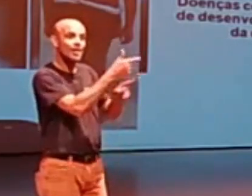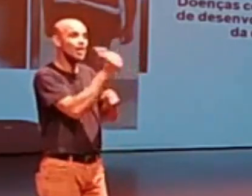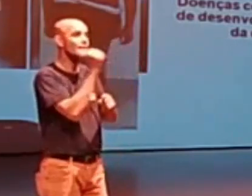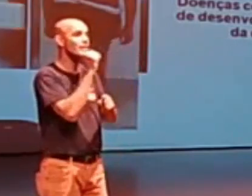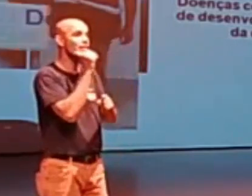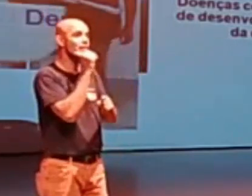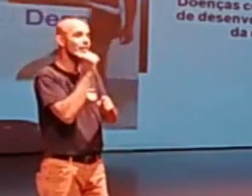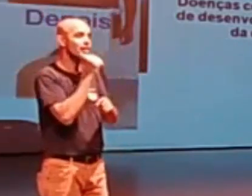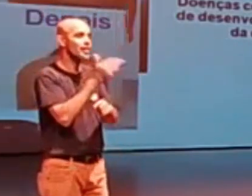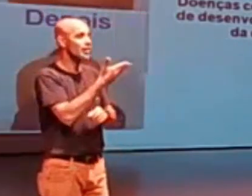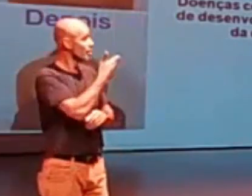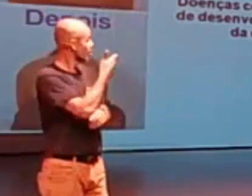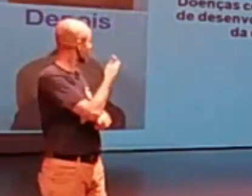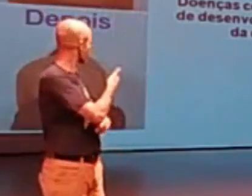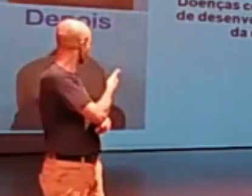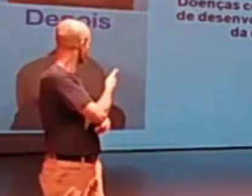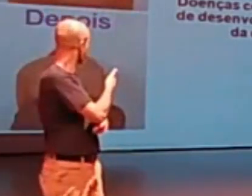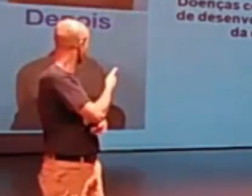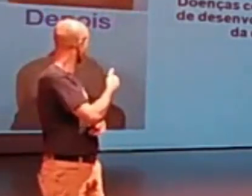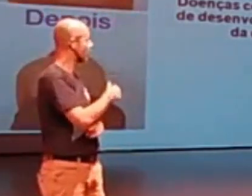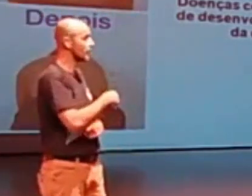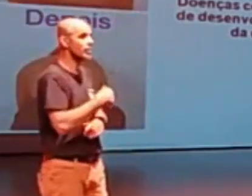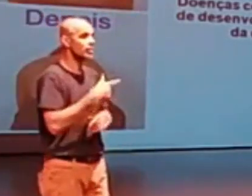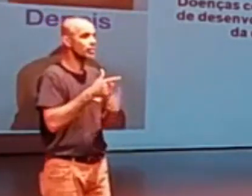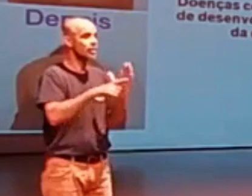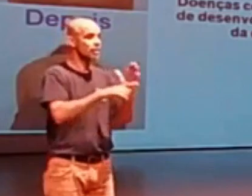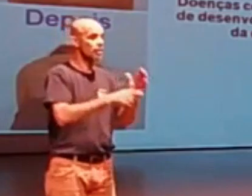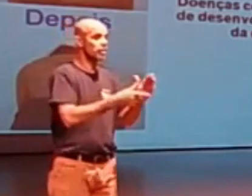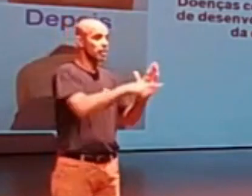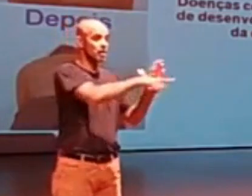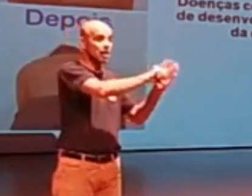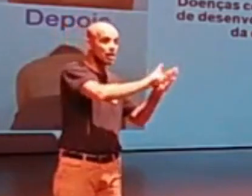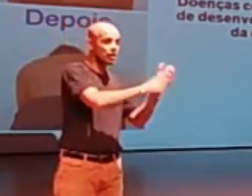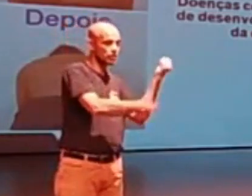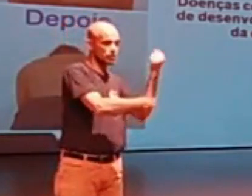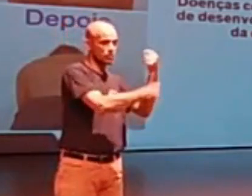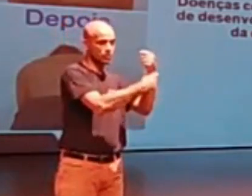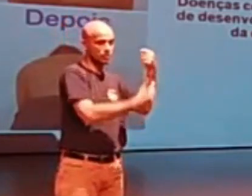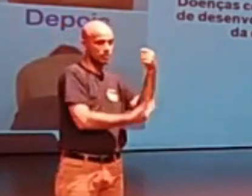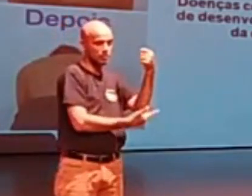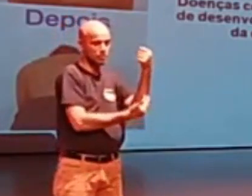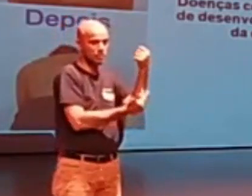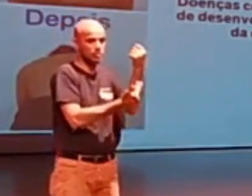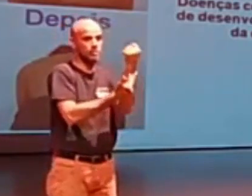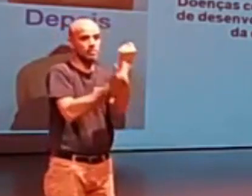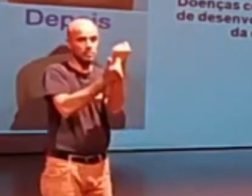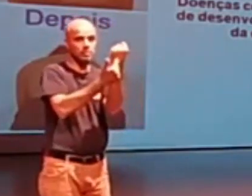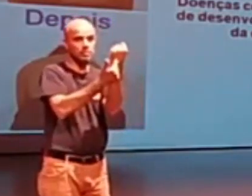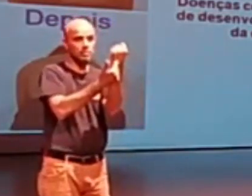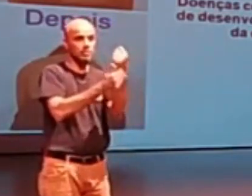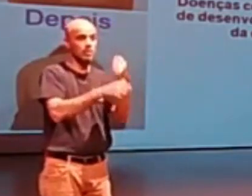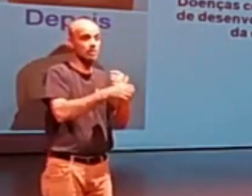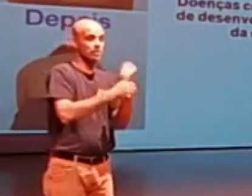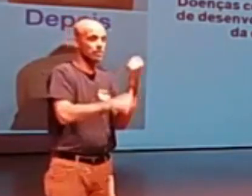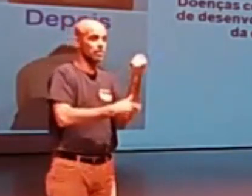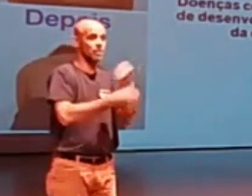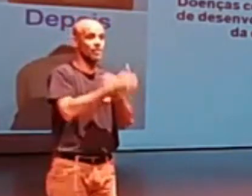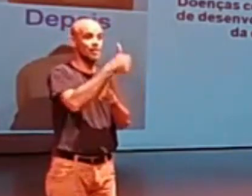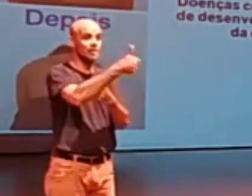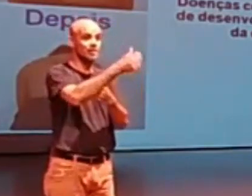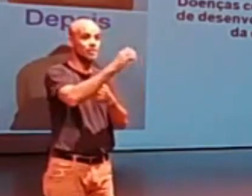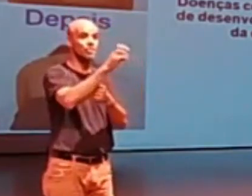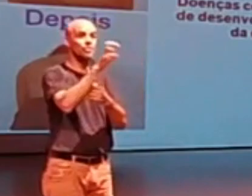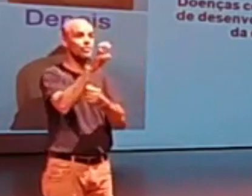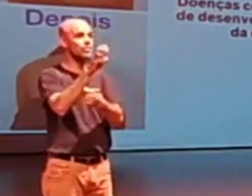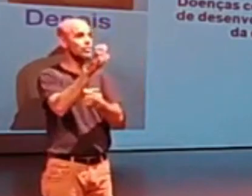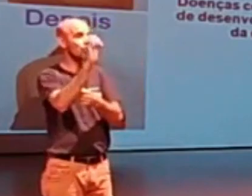tá? Essa paciente tem o antes e o depois de um procedimento cirúrgico de escoliose. Ela estava com 105 graus. Tá?